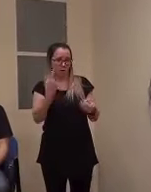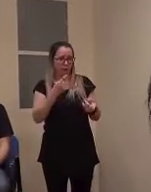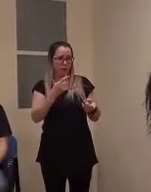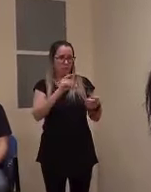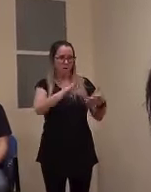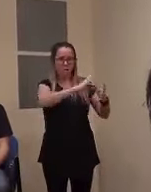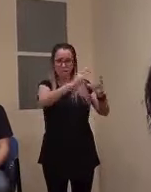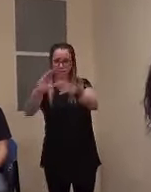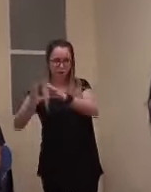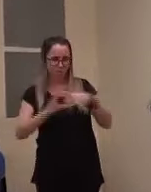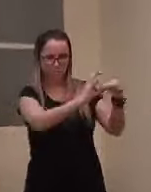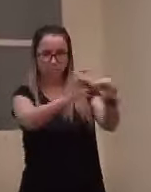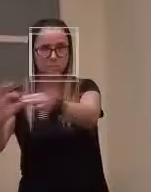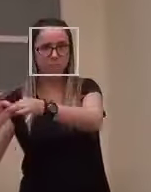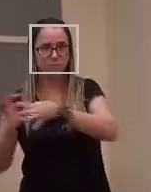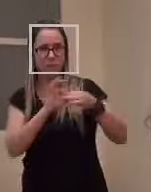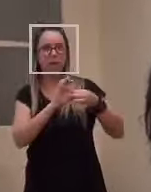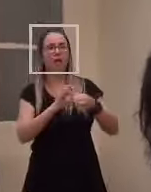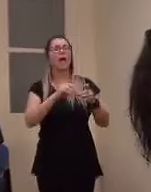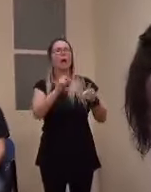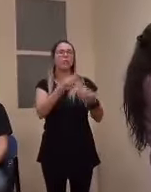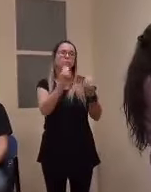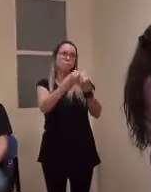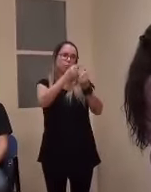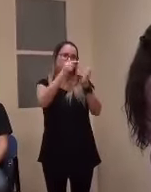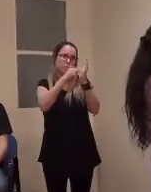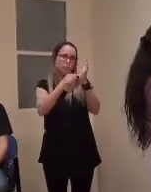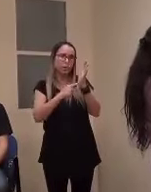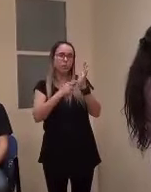bueno muchas cuestiones